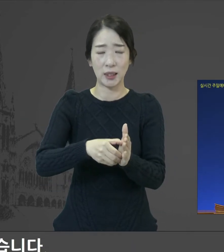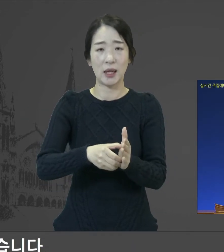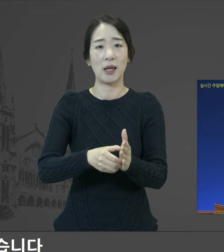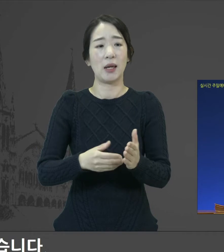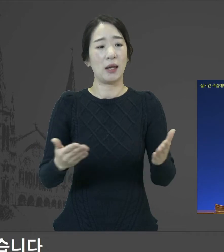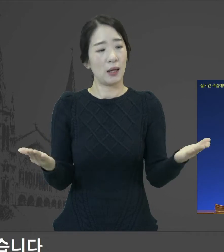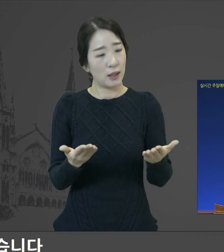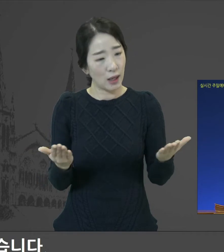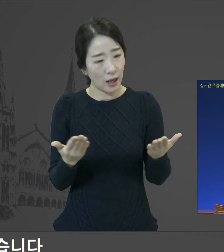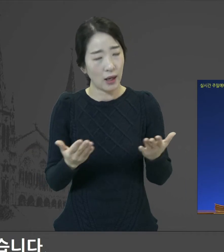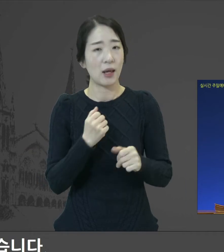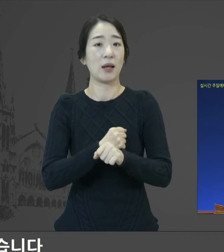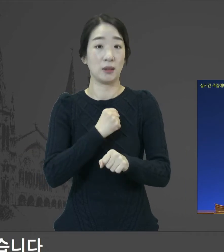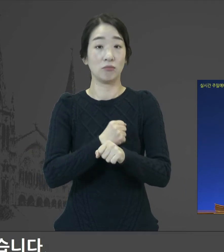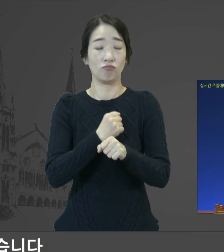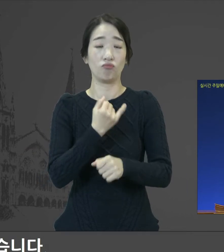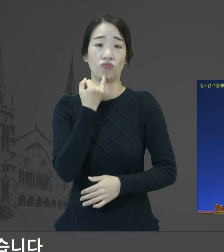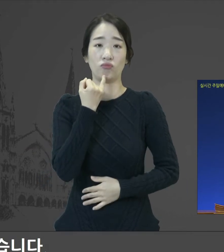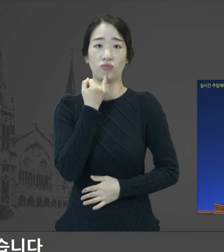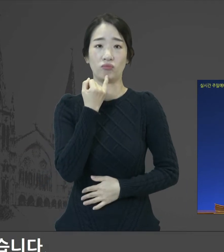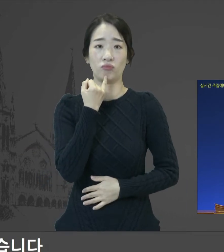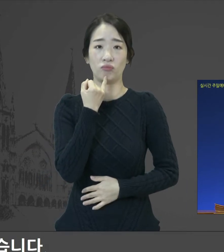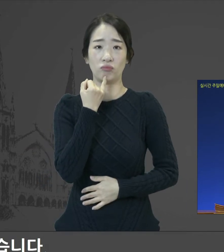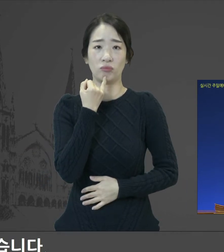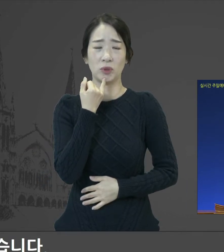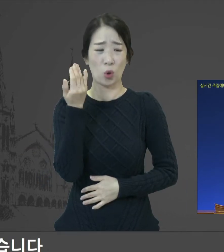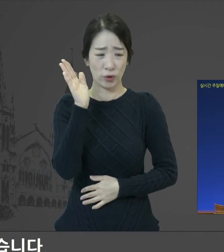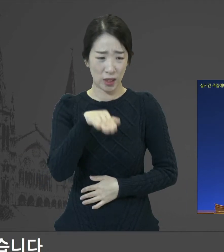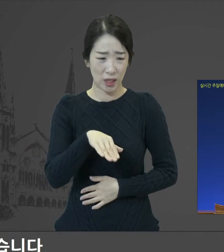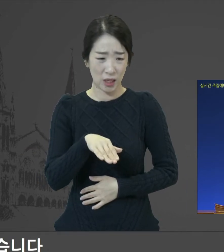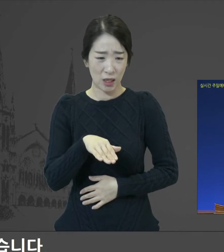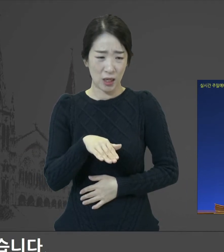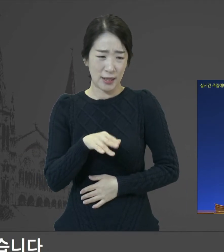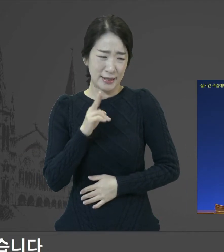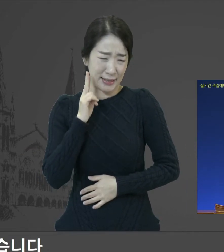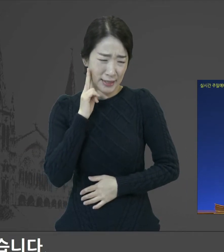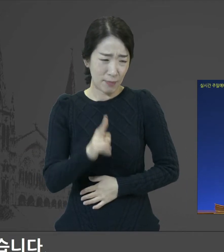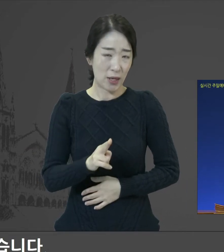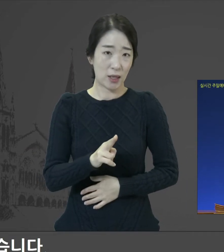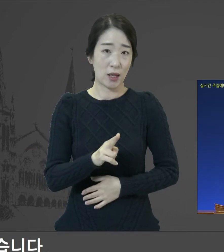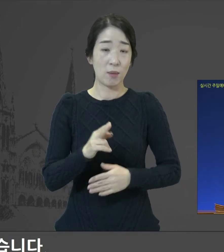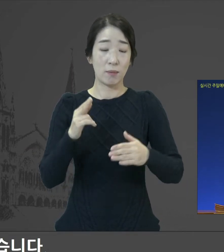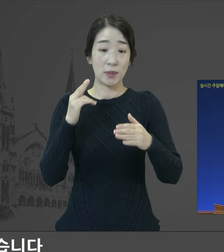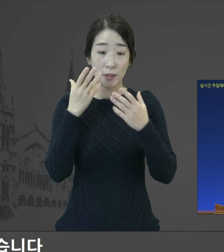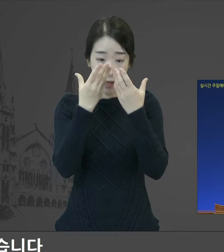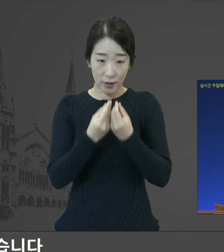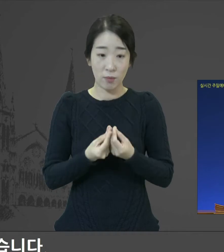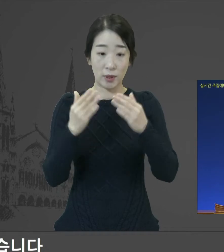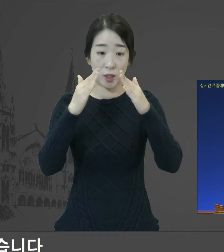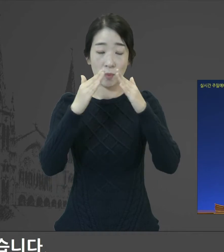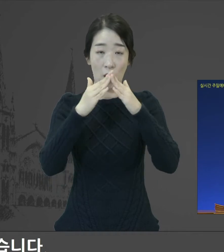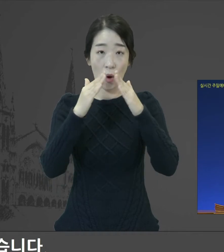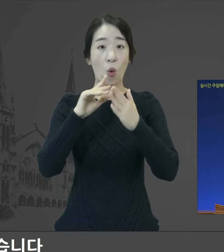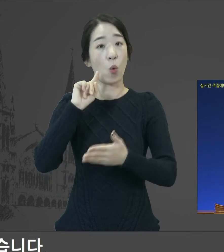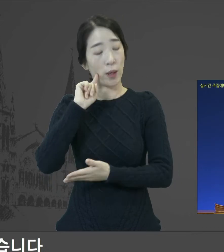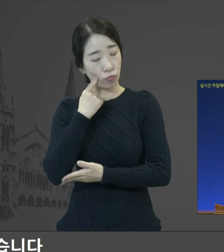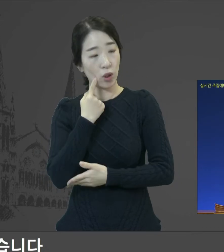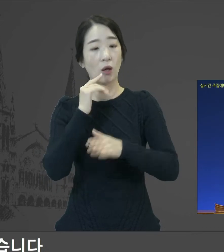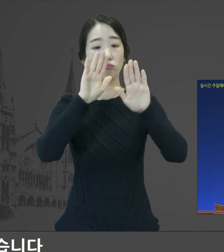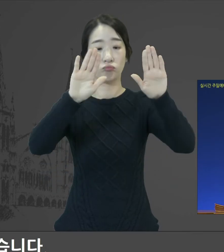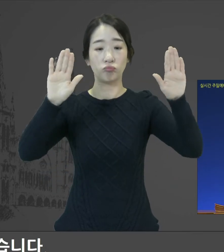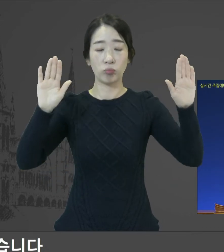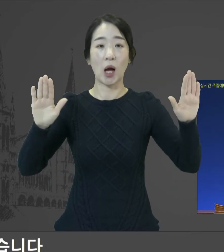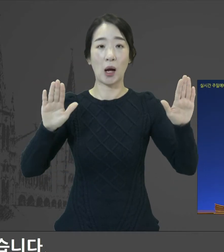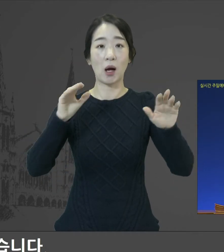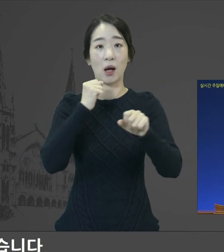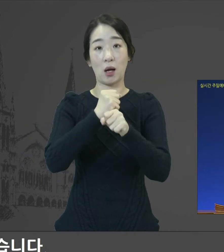연장선에서 지나쳐지는 게 있습니다. 필요 이상이 되는 게 있습니다. 집을 아담하고 깔끔하게 꾸미고 사는 거 좋습니다. 그런데